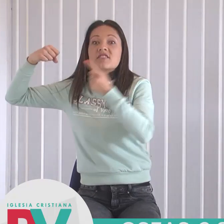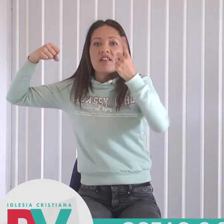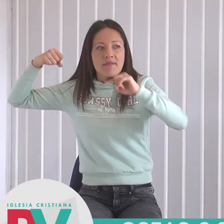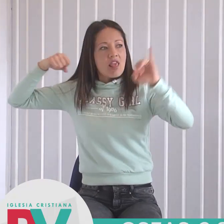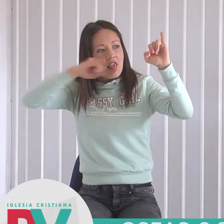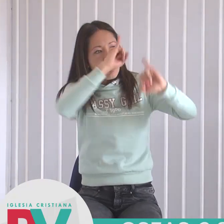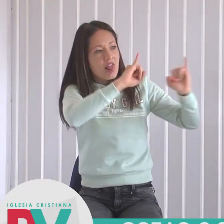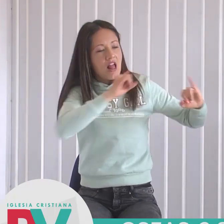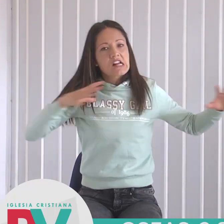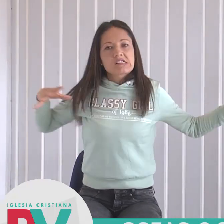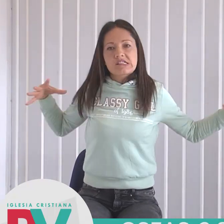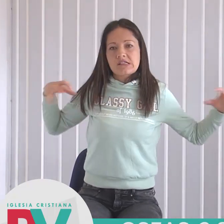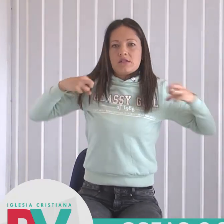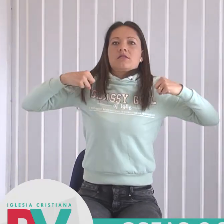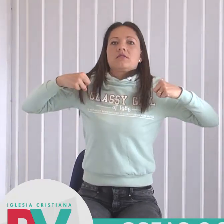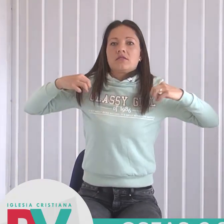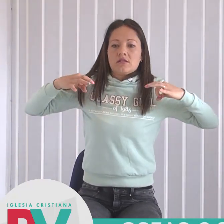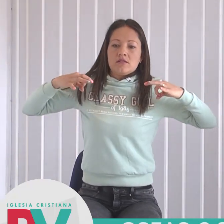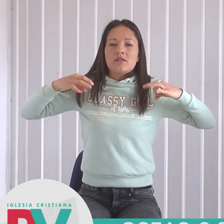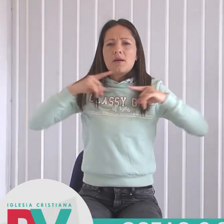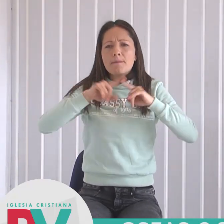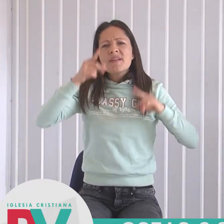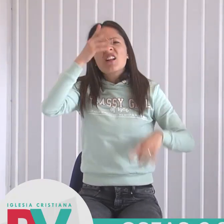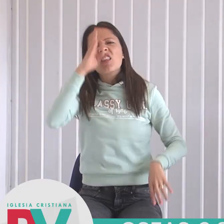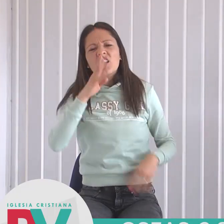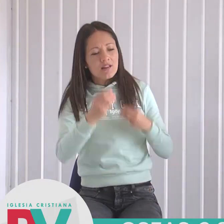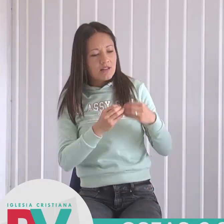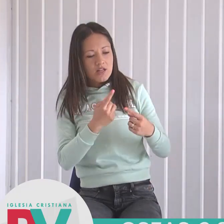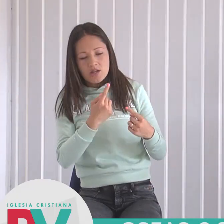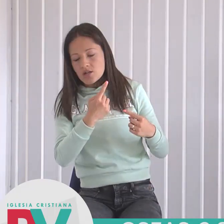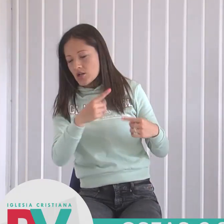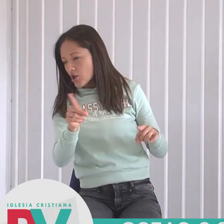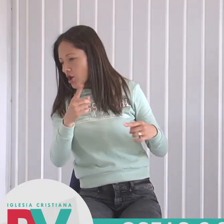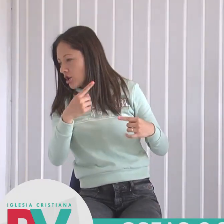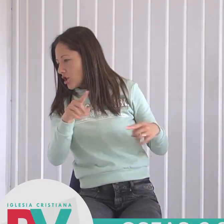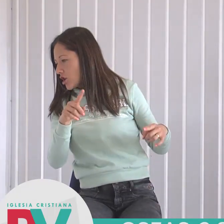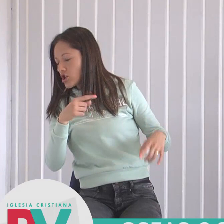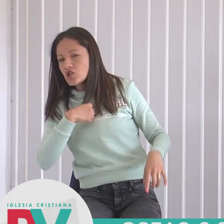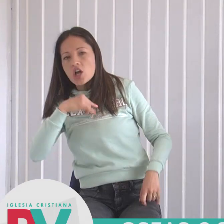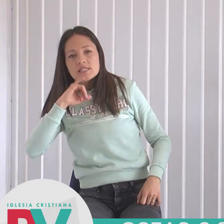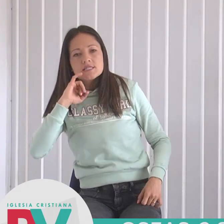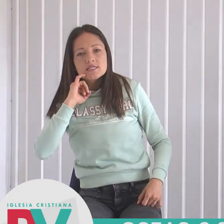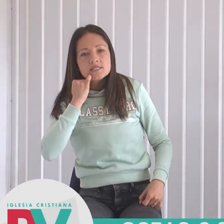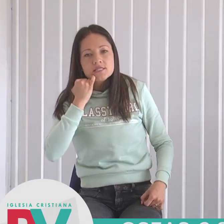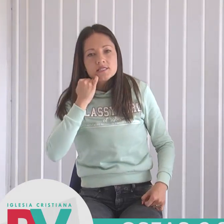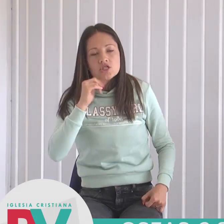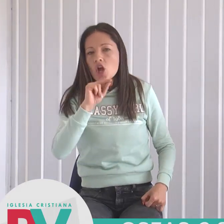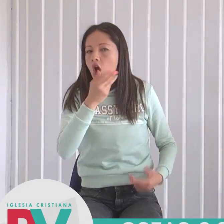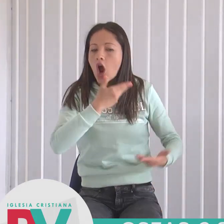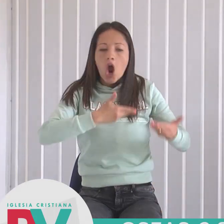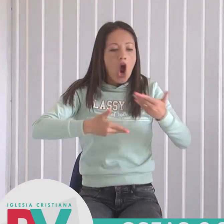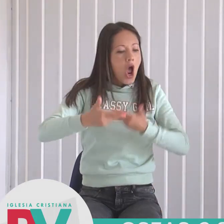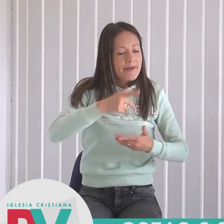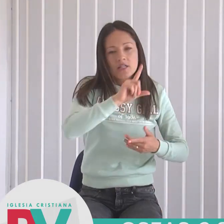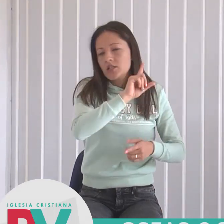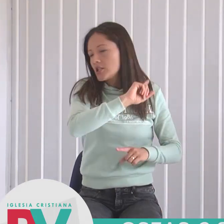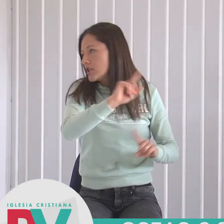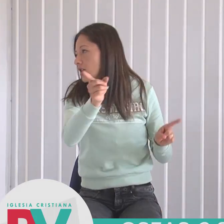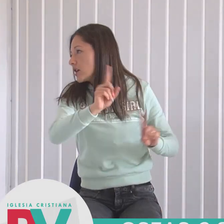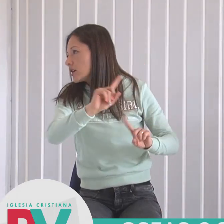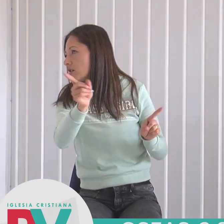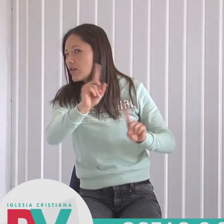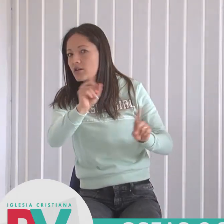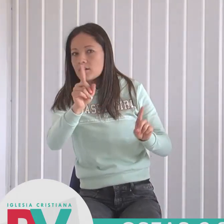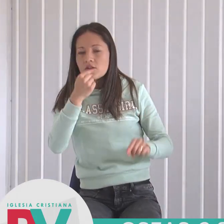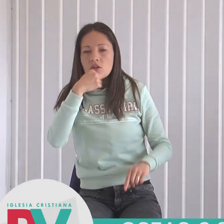dioses. Pero el efecto de Dios, ¿cuál es? No, yo soy celoso y yo no comparto mi gloria. ¿Se acuerda lo que